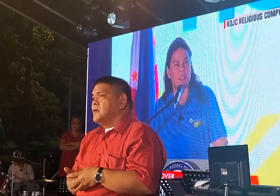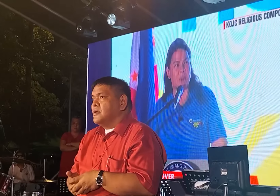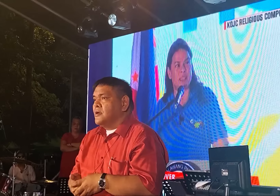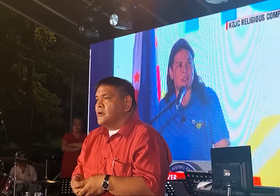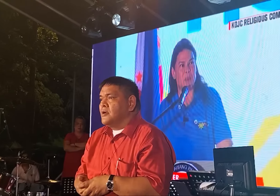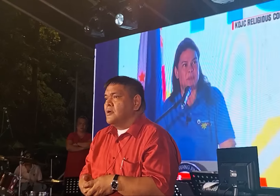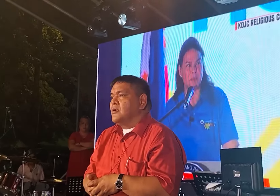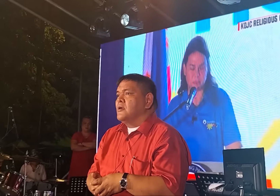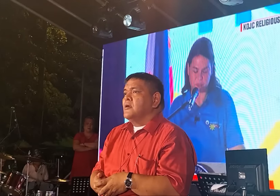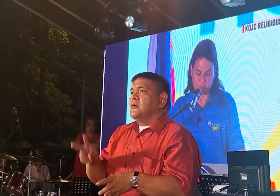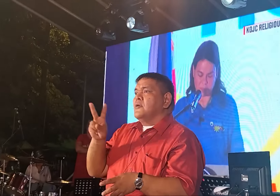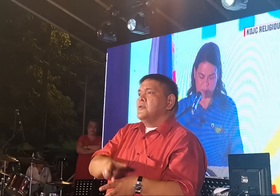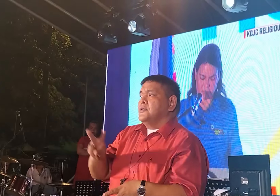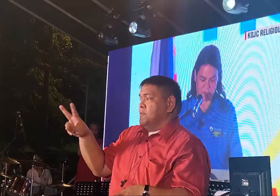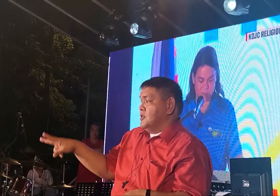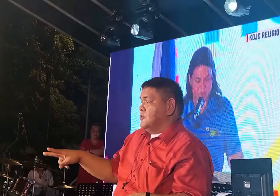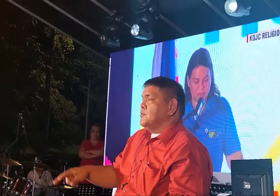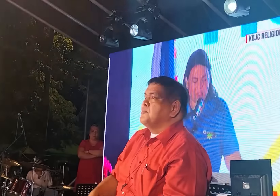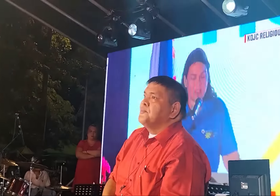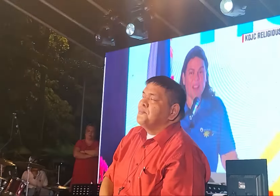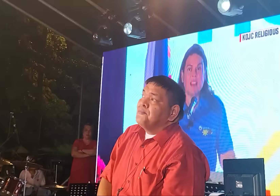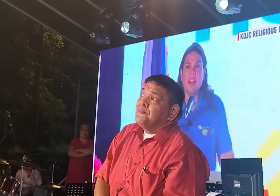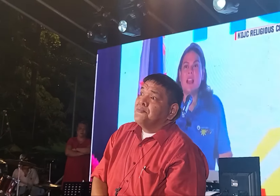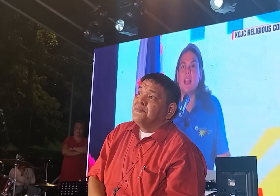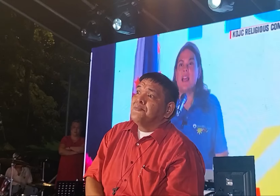kakalaan ng taong 2022.